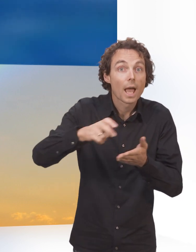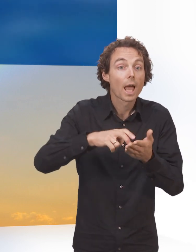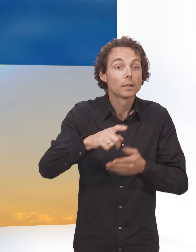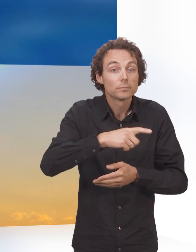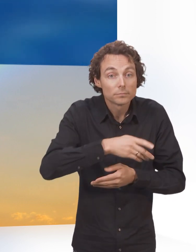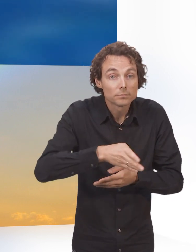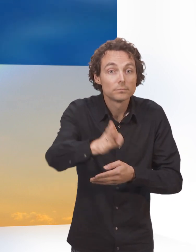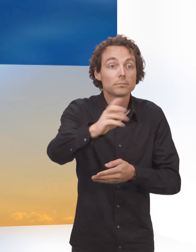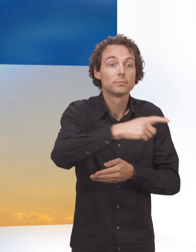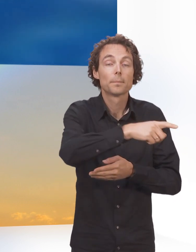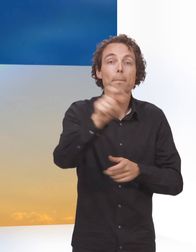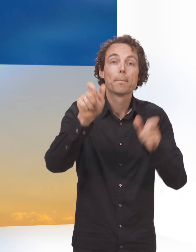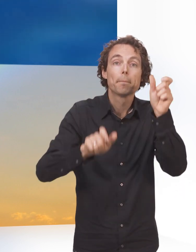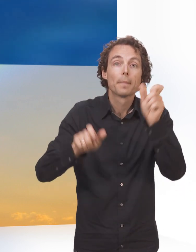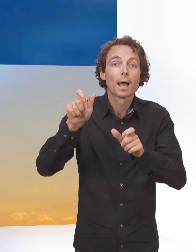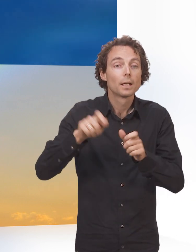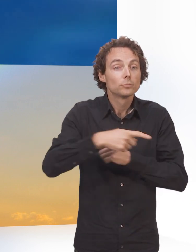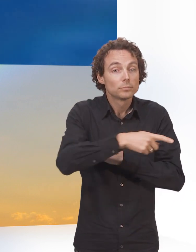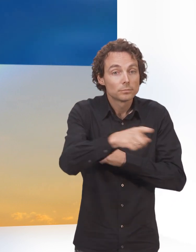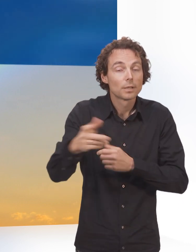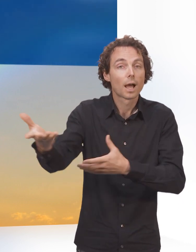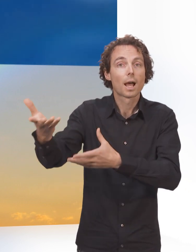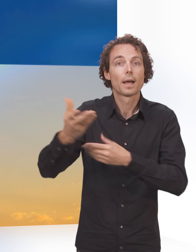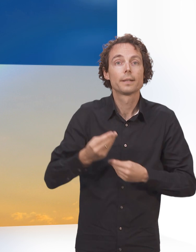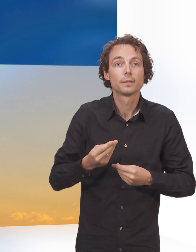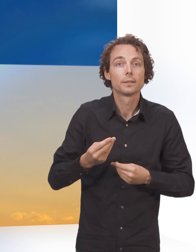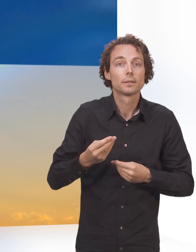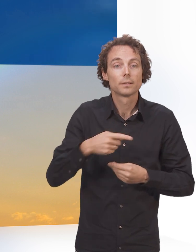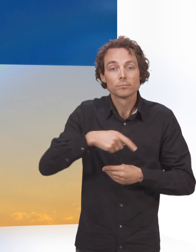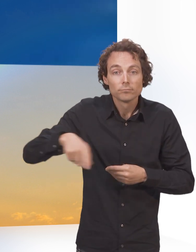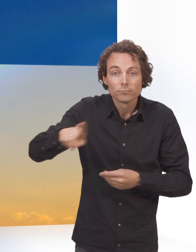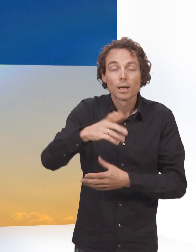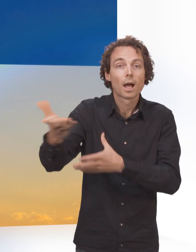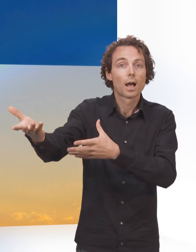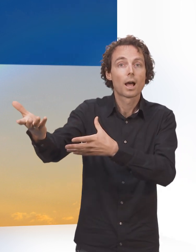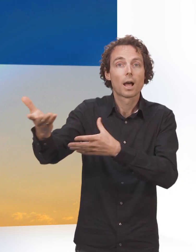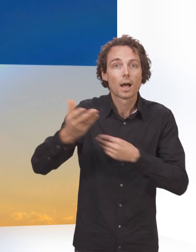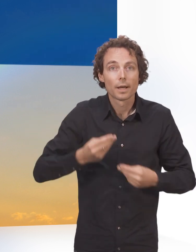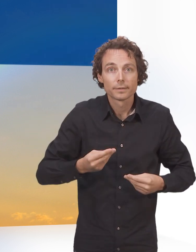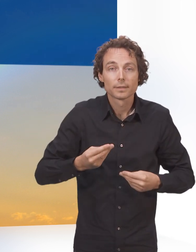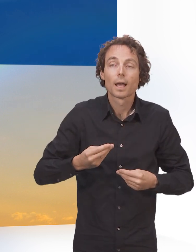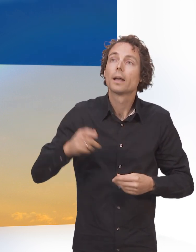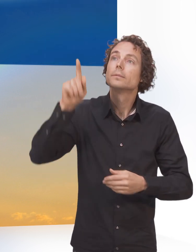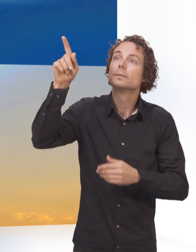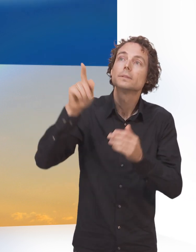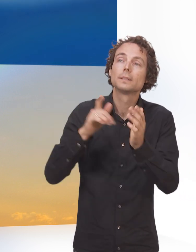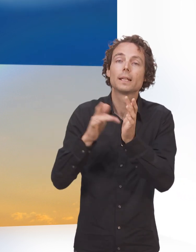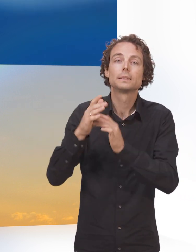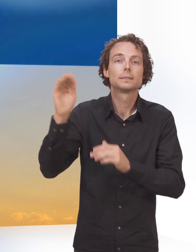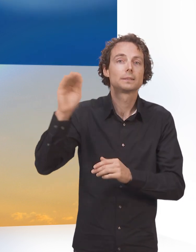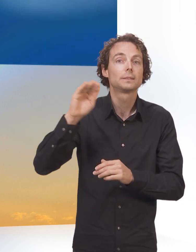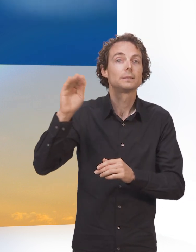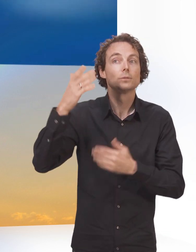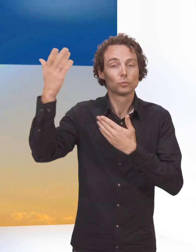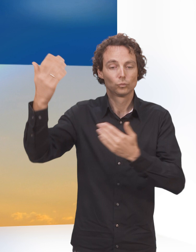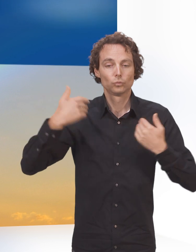Geht zu den Menschen und ladet sie ein. Ladet sie ein,